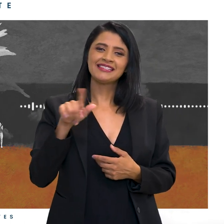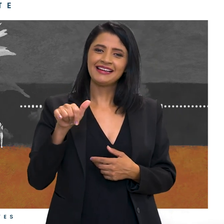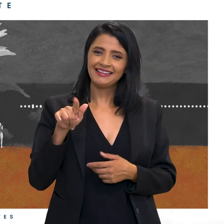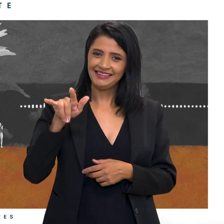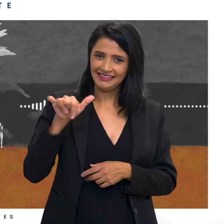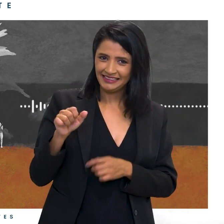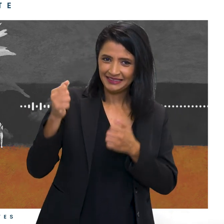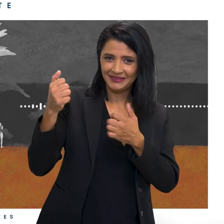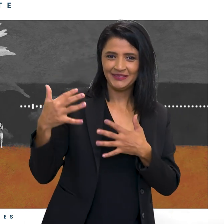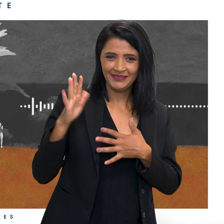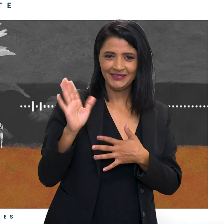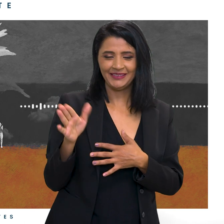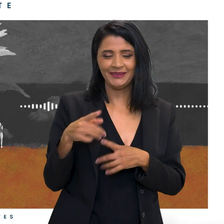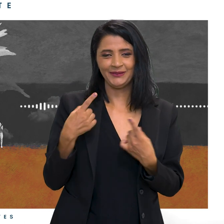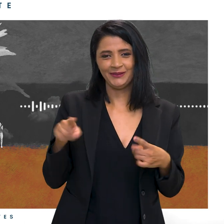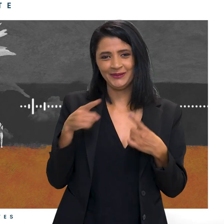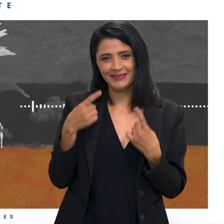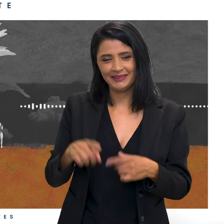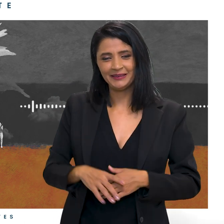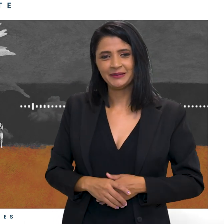Gonzaguinha.